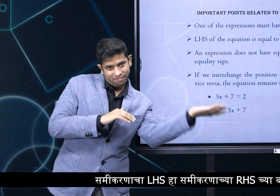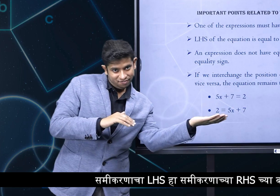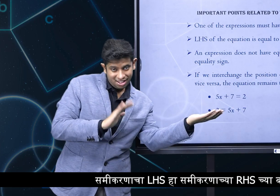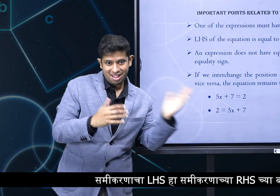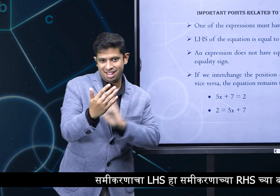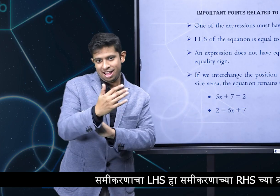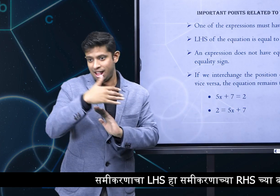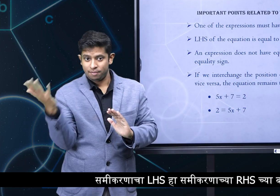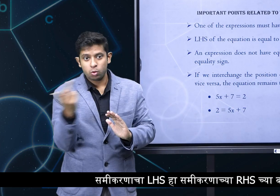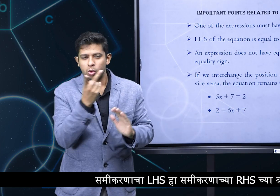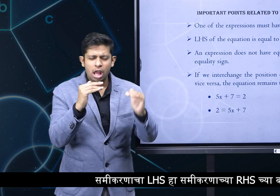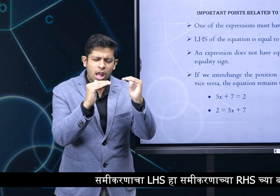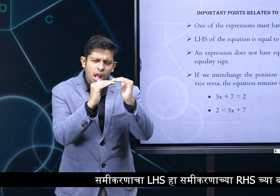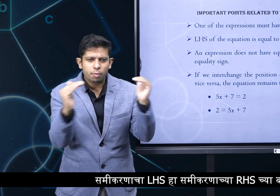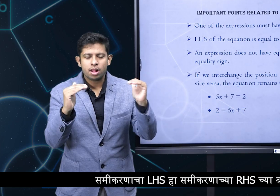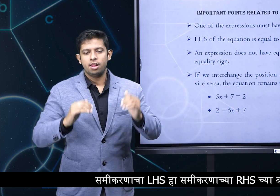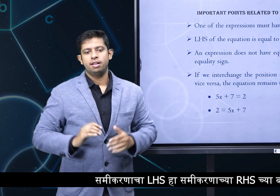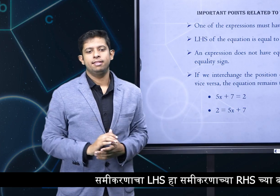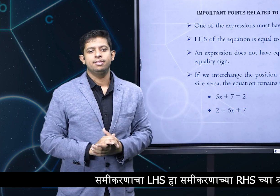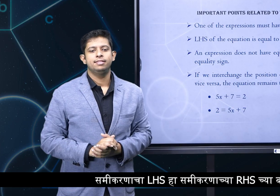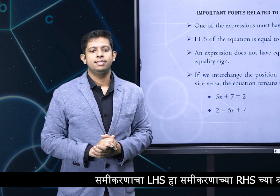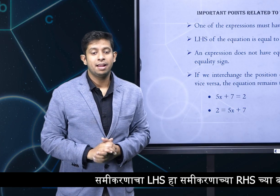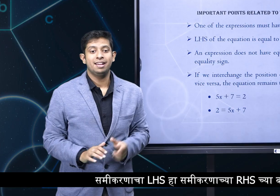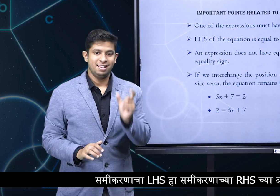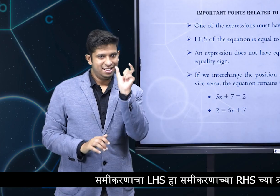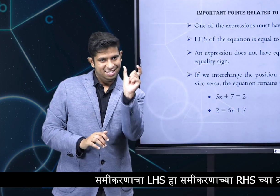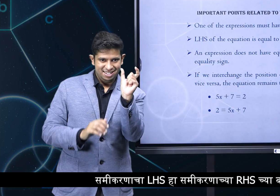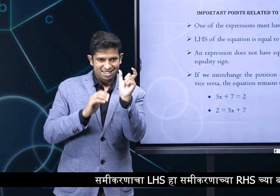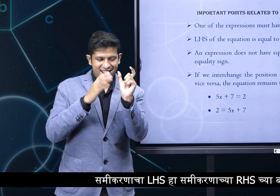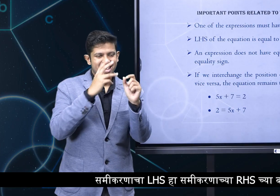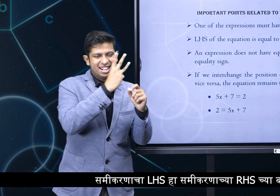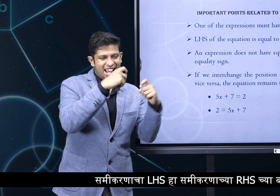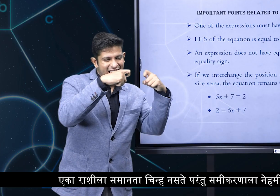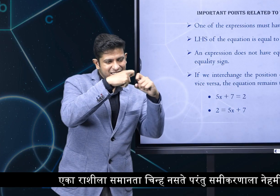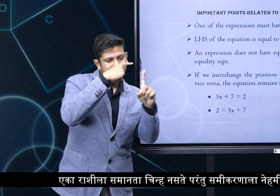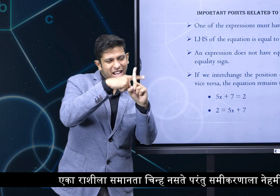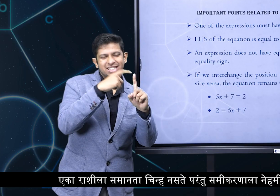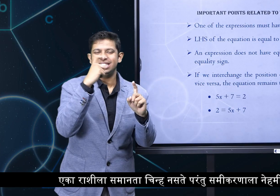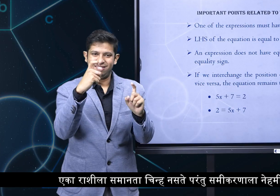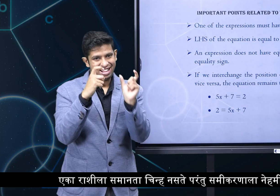समीकरणांचे LHS ह्या समीकरणांचा RHS च्या बरोबरीचा आहे. एक राशीला